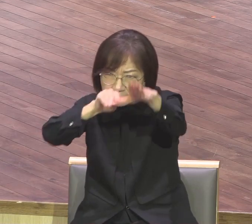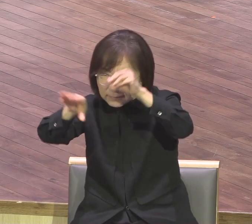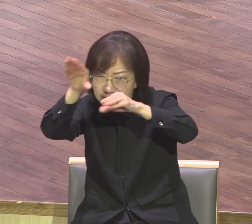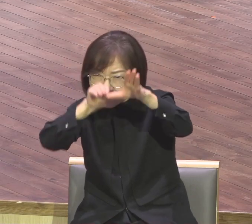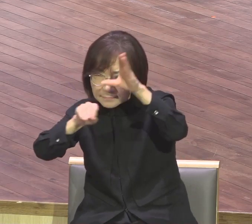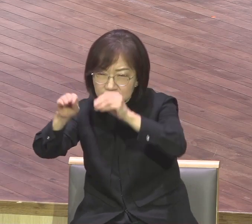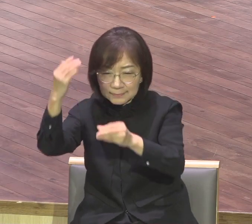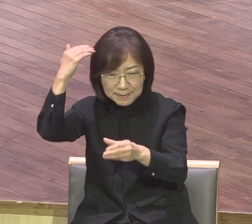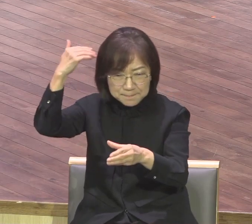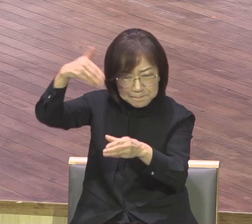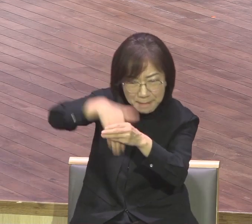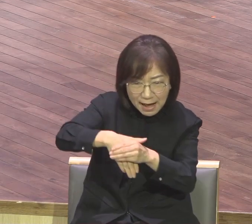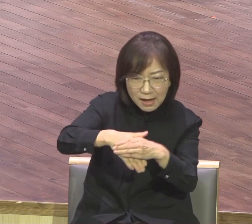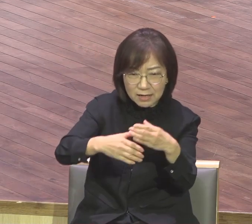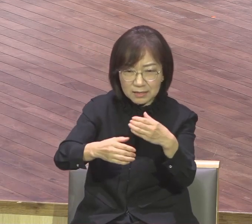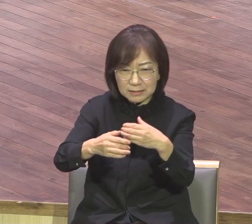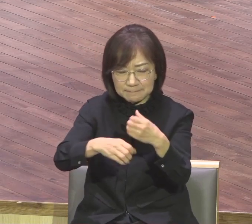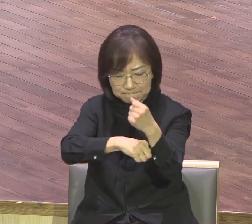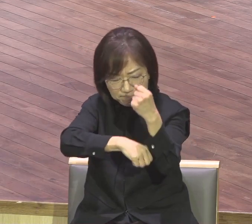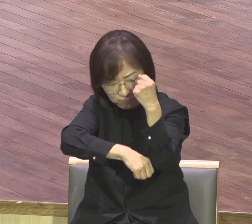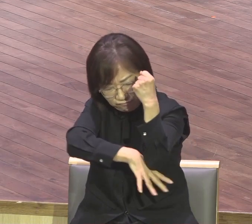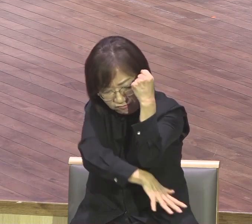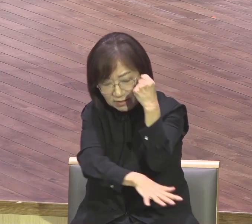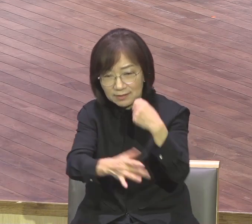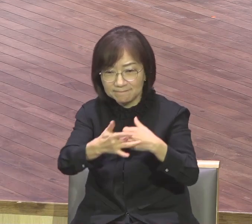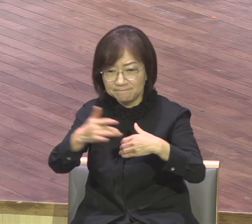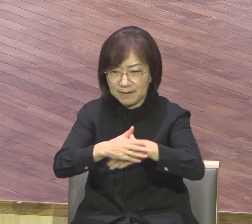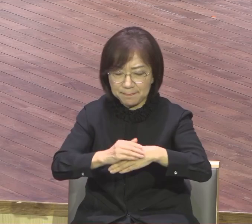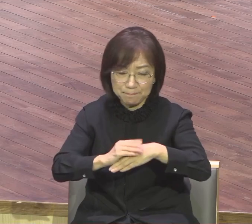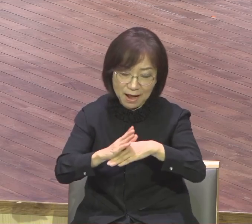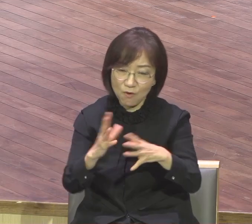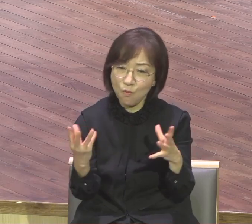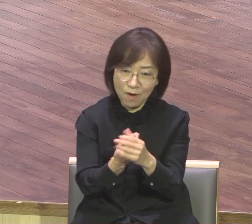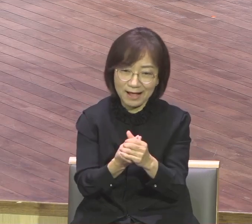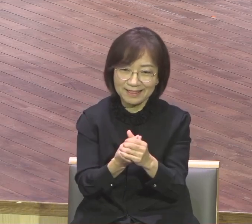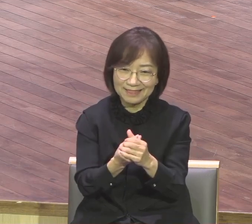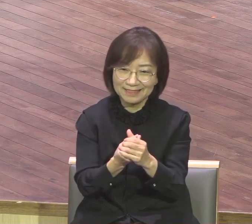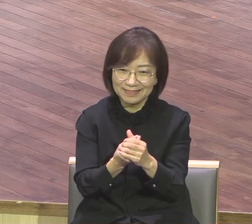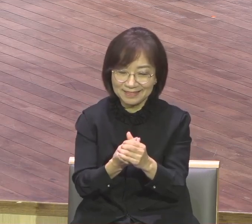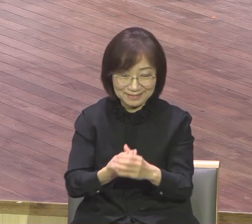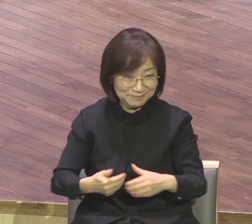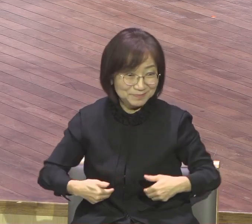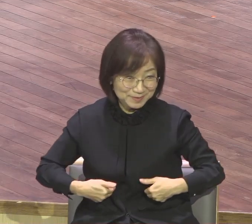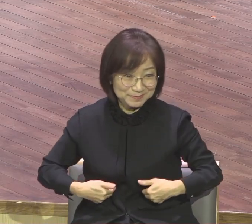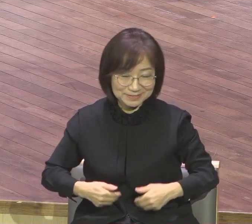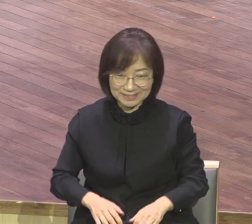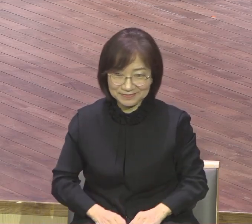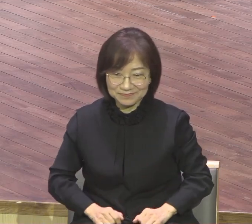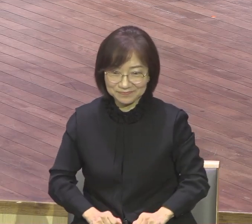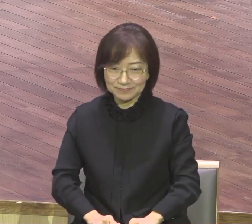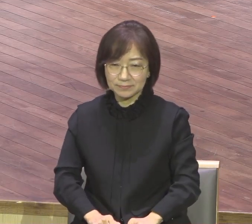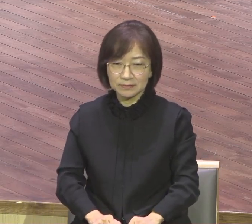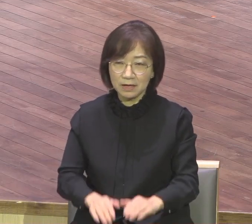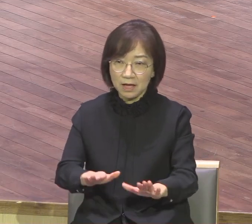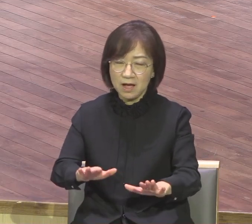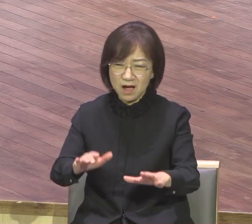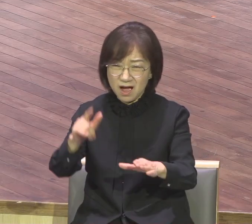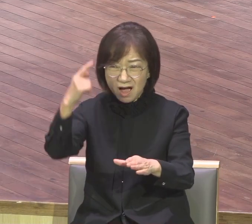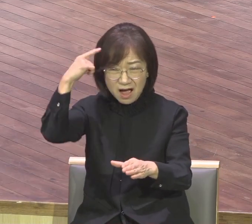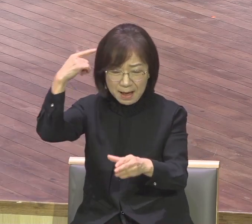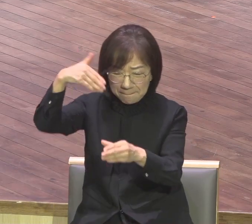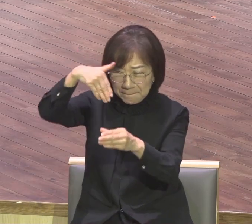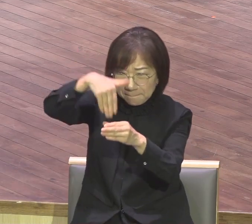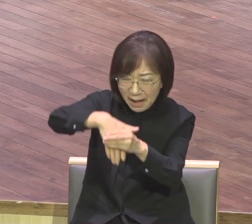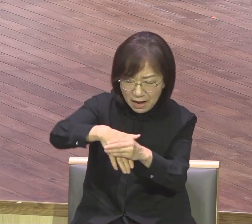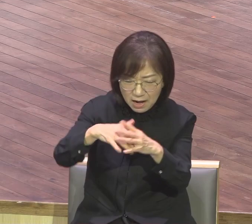돼요. Se tiene que grabar en raíz, naturalizar la palabra del púlpito. 그래 그러면 예배 한번 드리고 그 각인 뿌리 체질 내집니까? Es